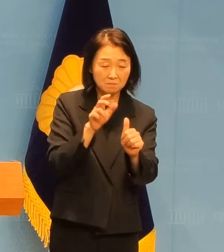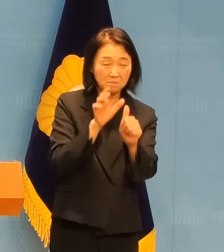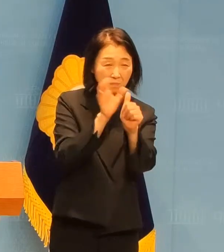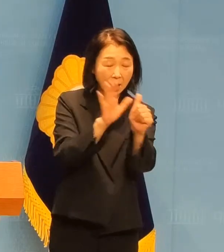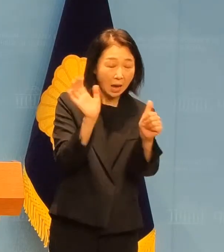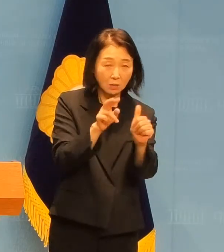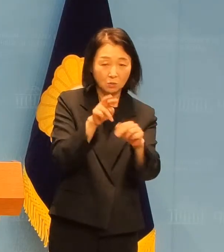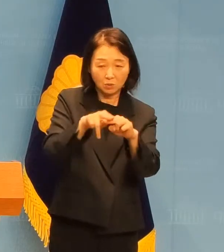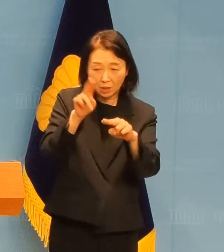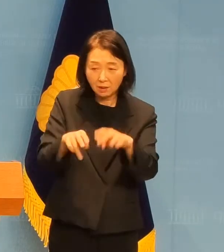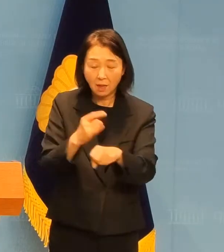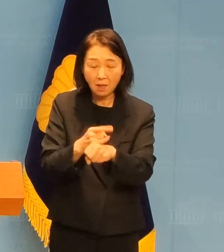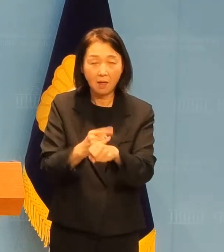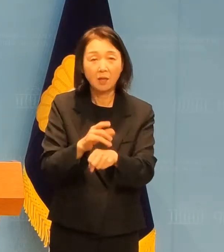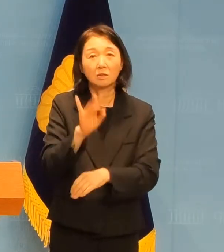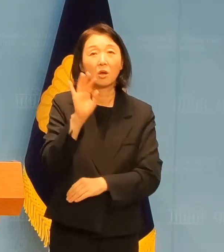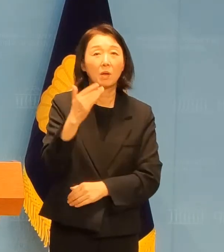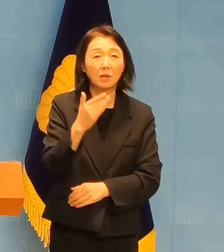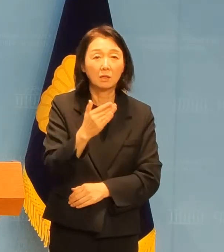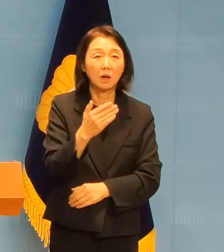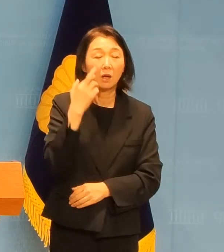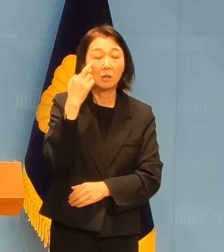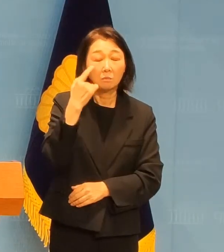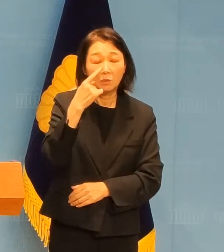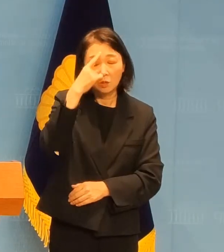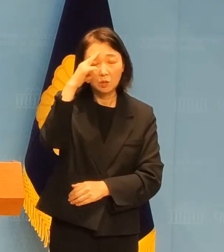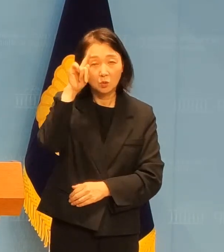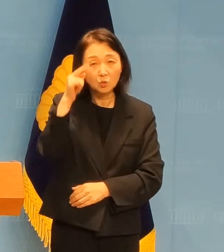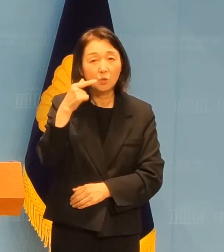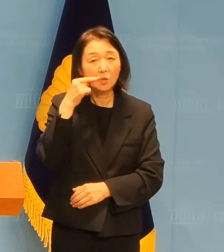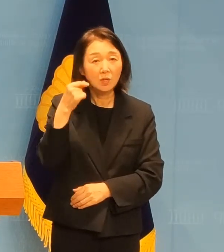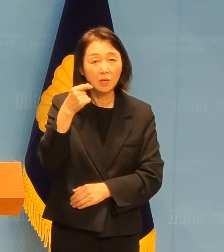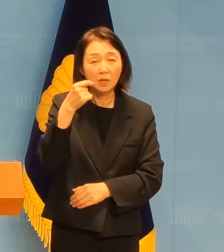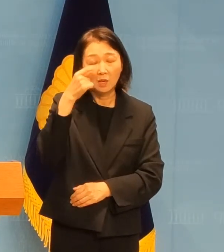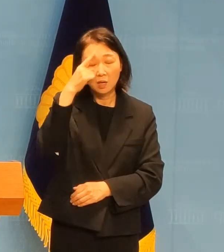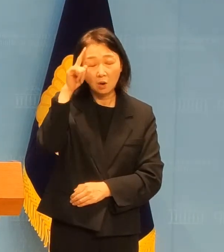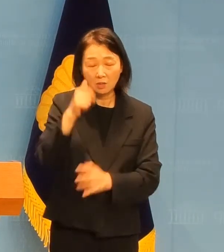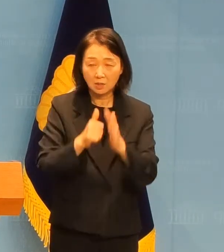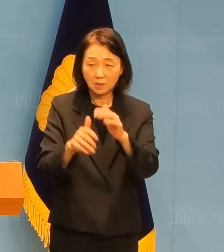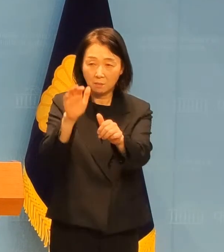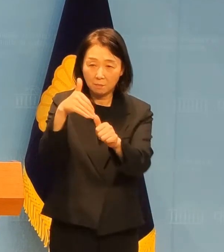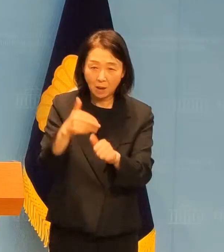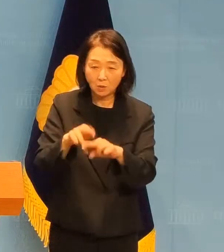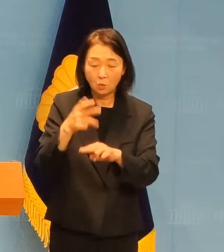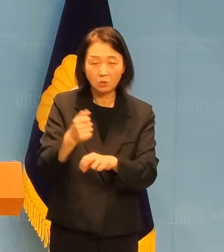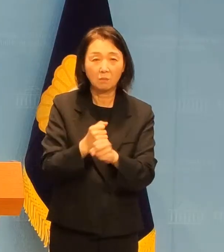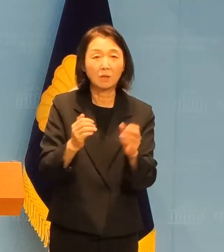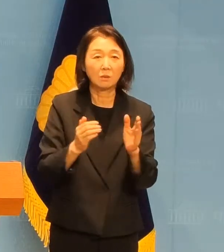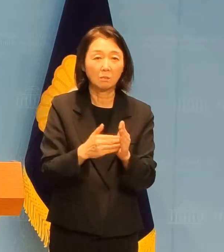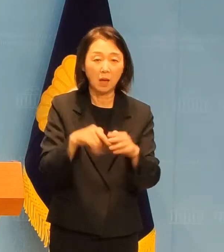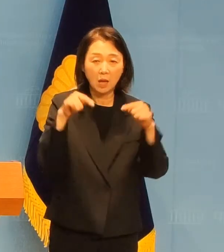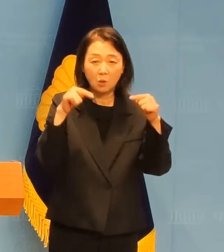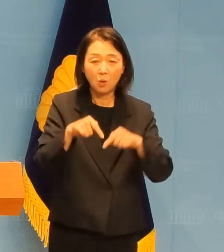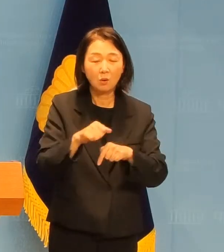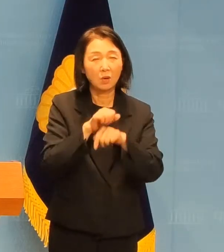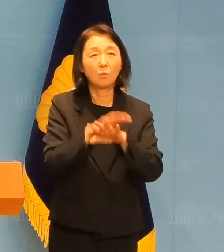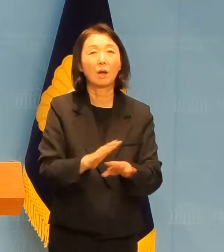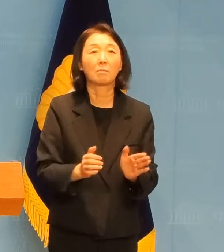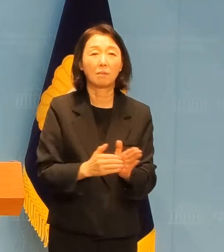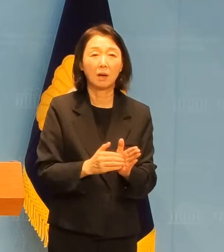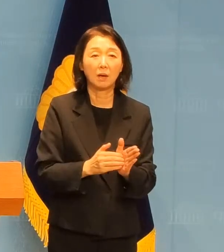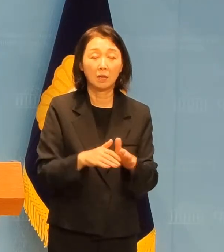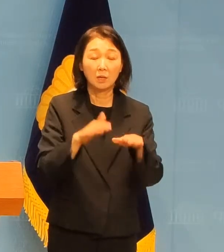아닙니다. 미중, 일러, 4강 대사를 동시에 공석으로 만들며 외교 라인을 와해시켰습니다.